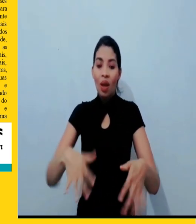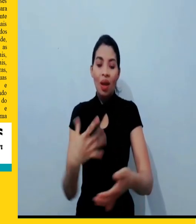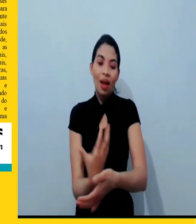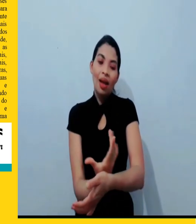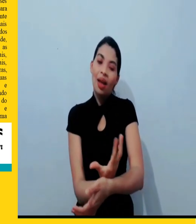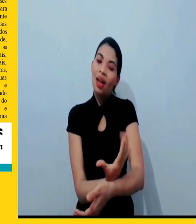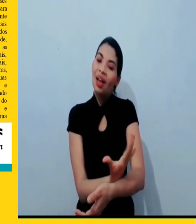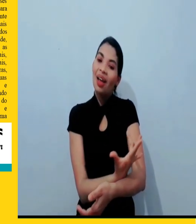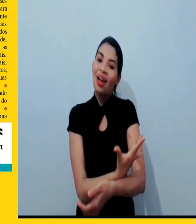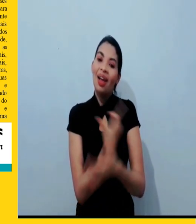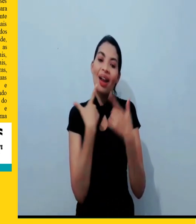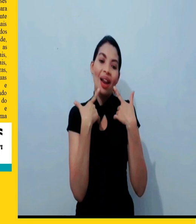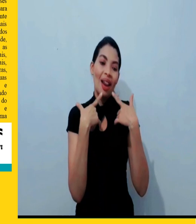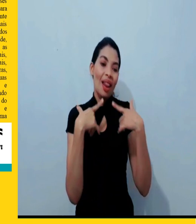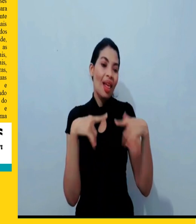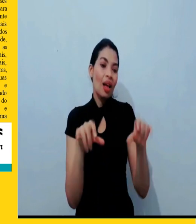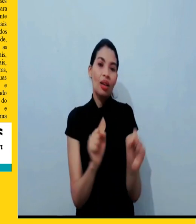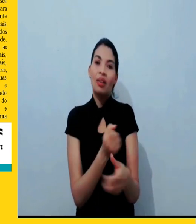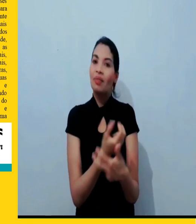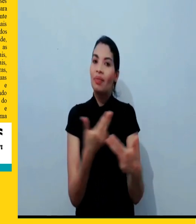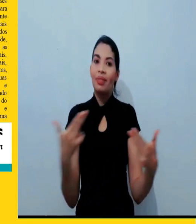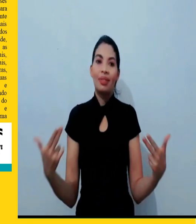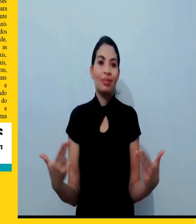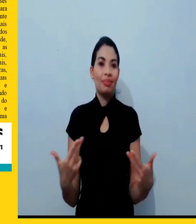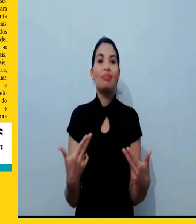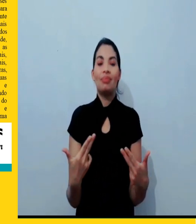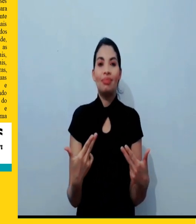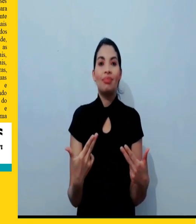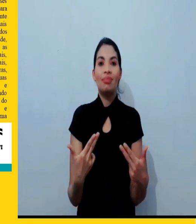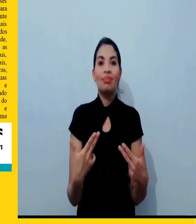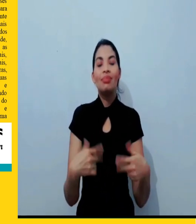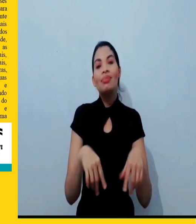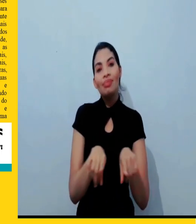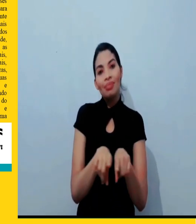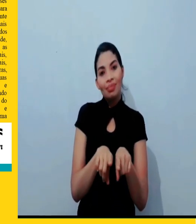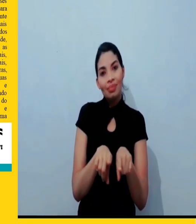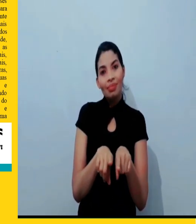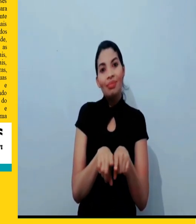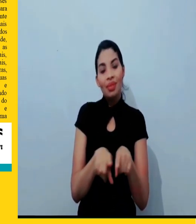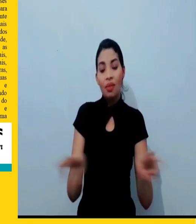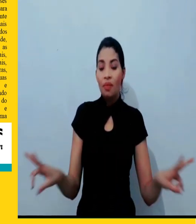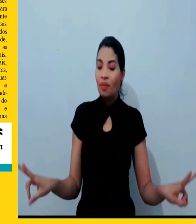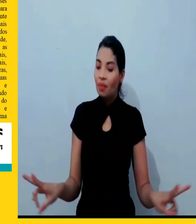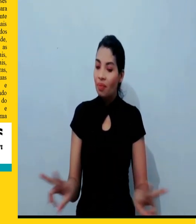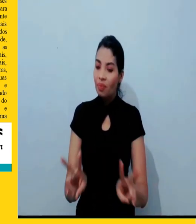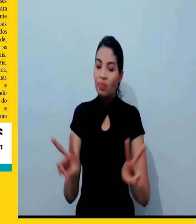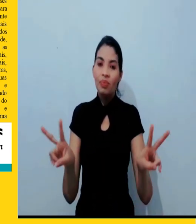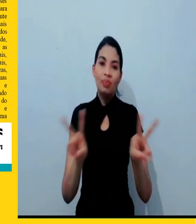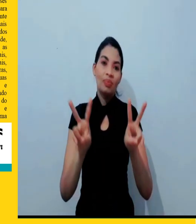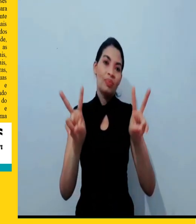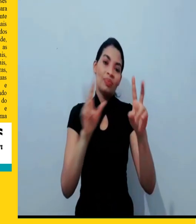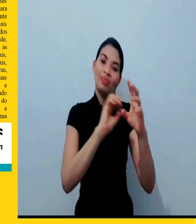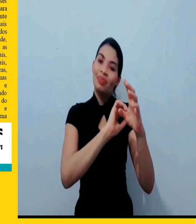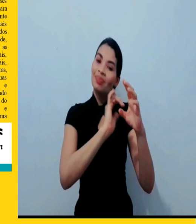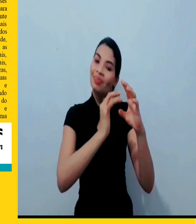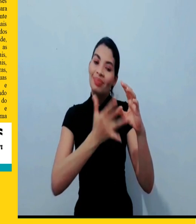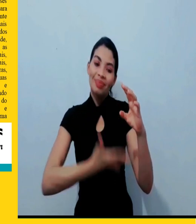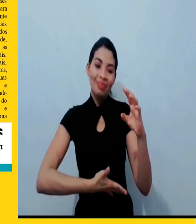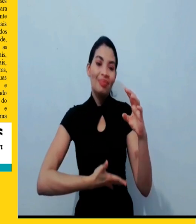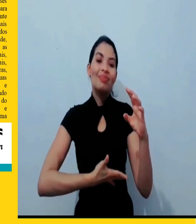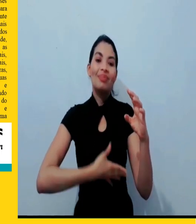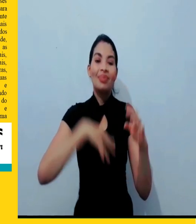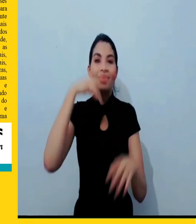sociais, emocionais, linguísticas, entre outras, valorizando desse modo